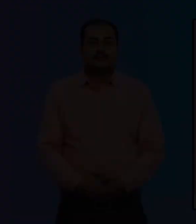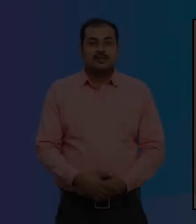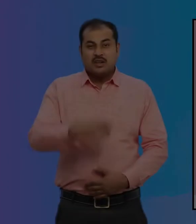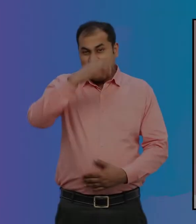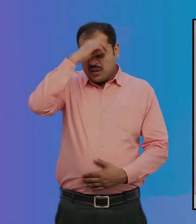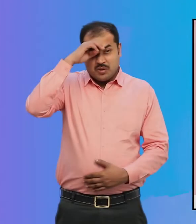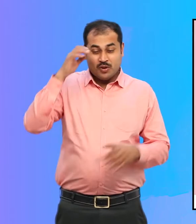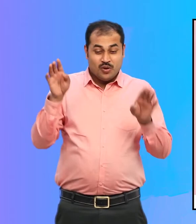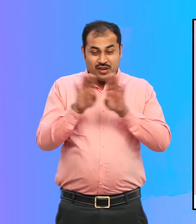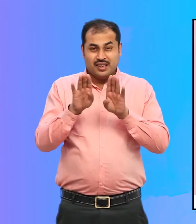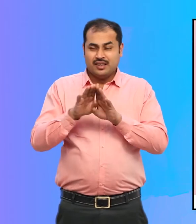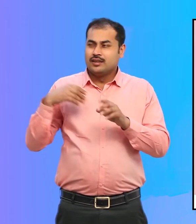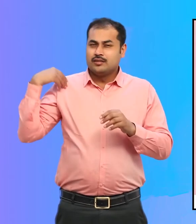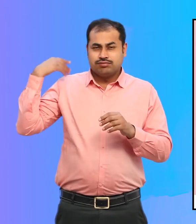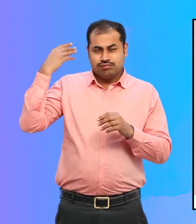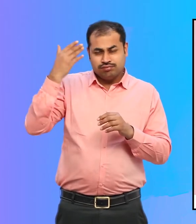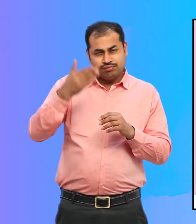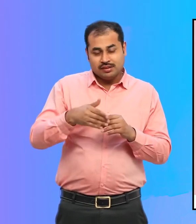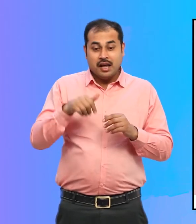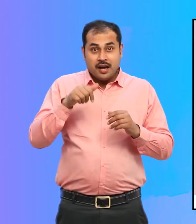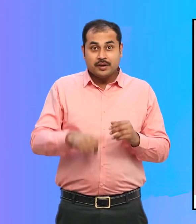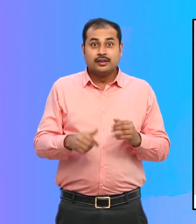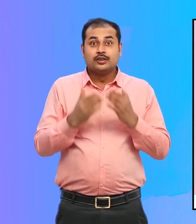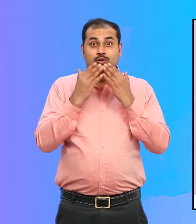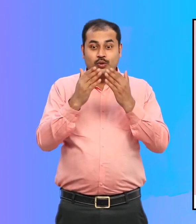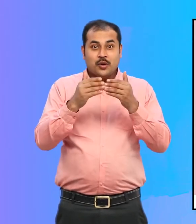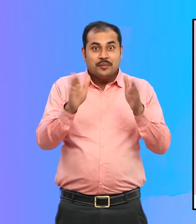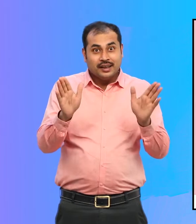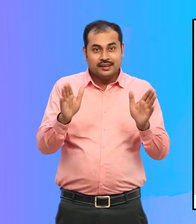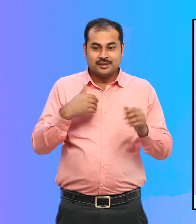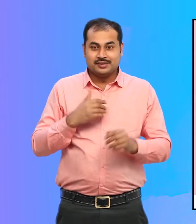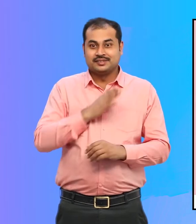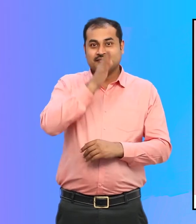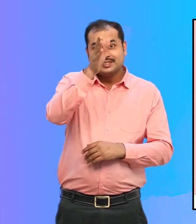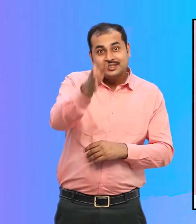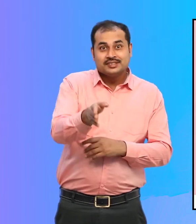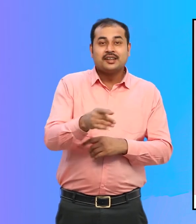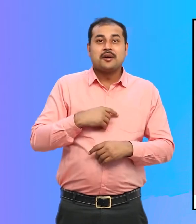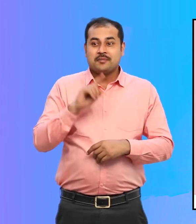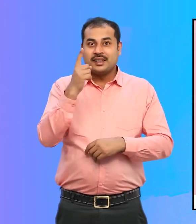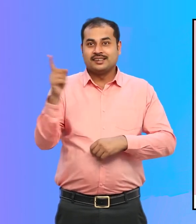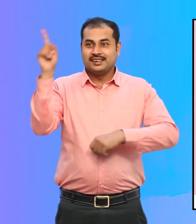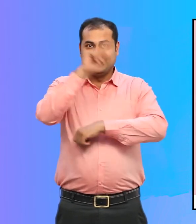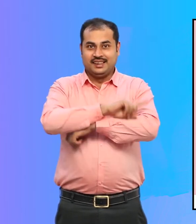गर्मी की छुट्टियों के बाद स्कूल जाने का पहला दिन है झाल